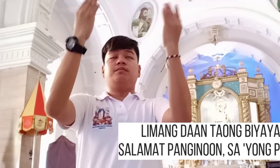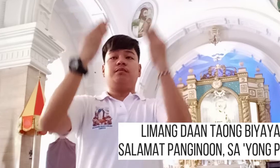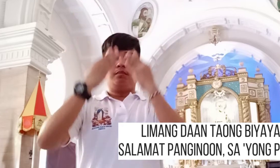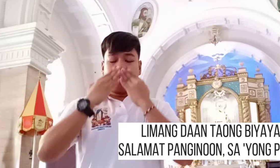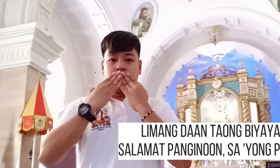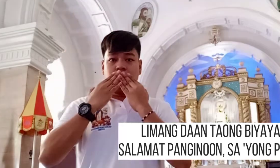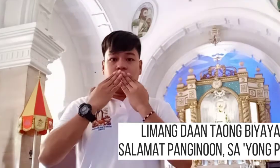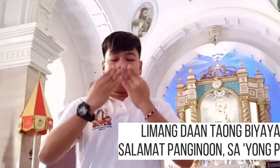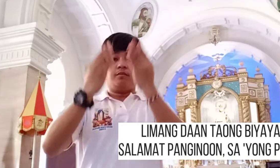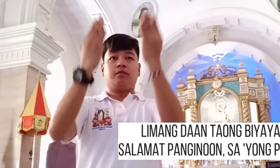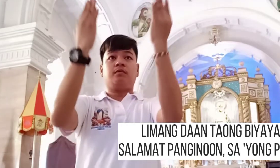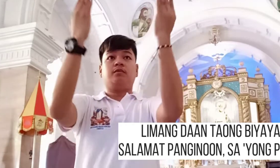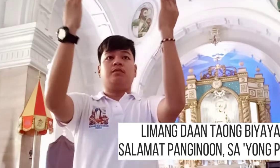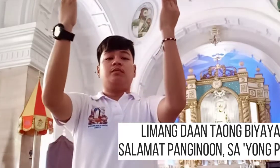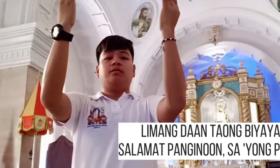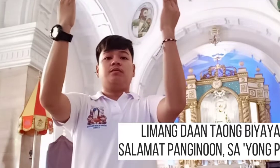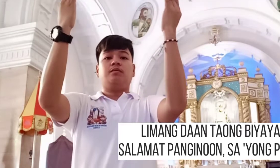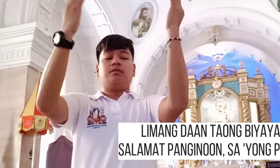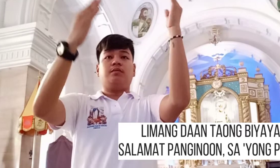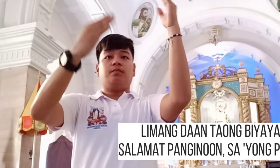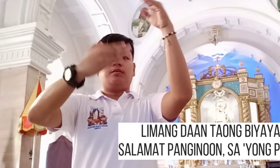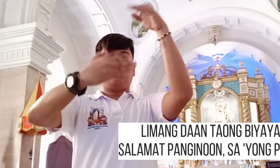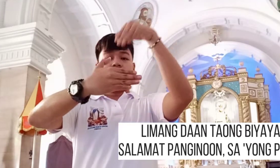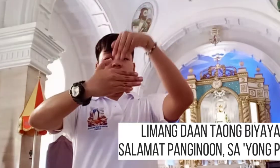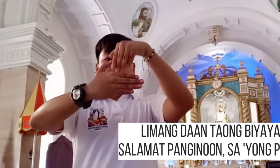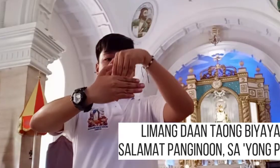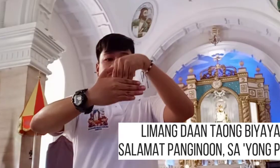Salamat Panginoon sa iyong bunda.